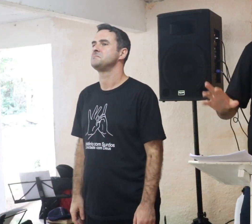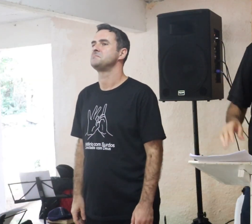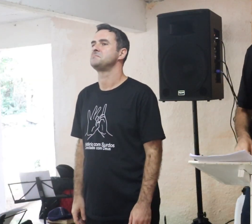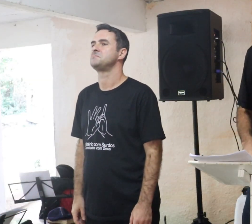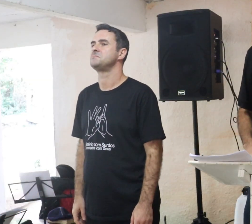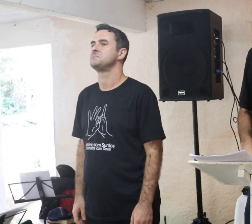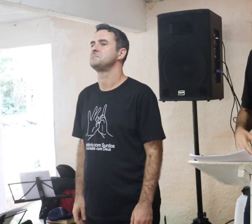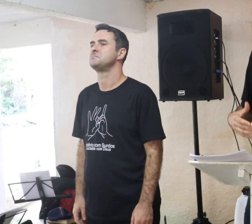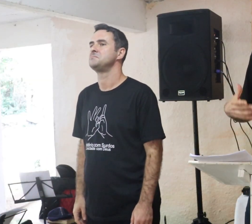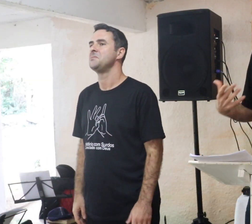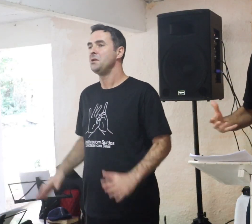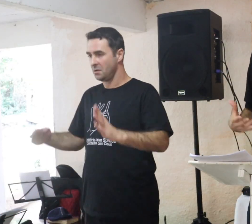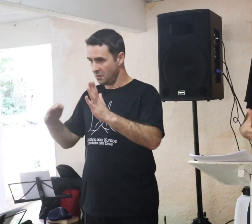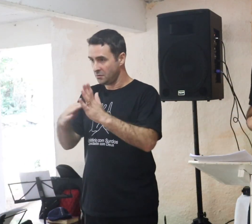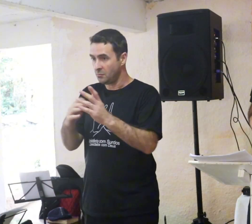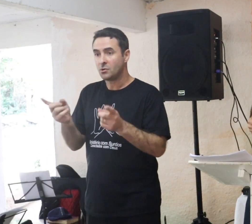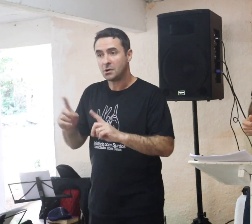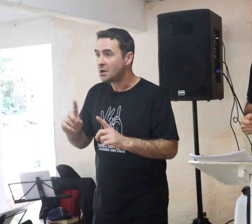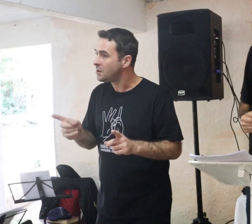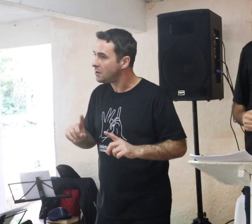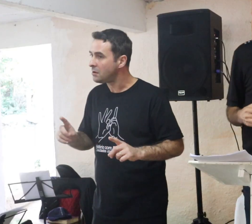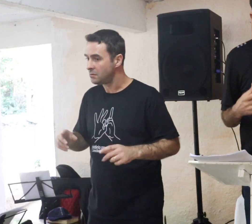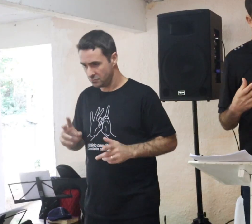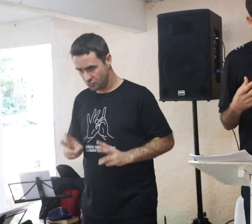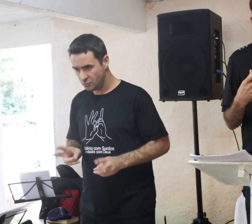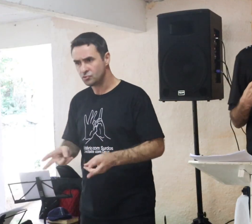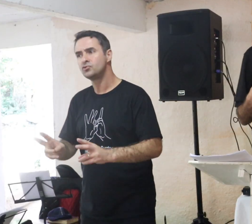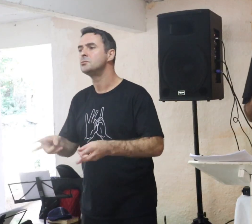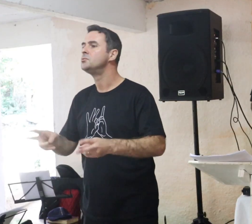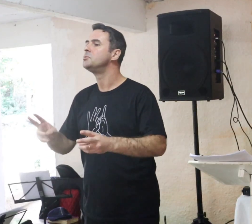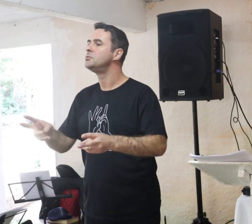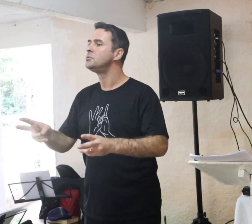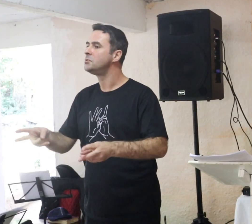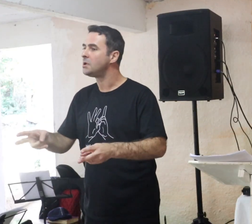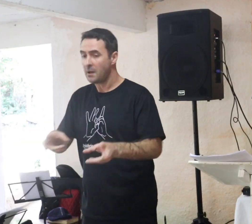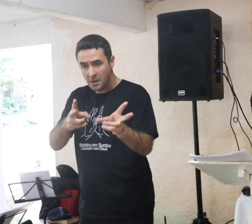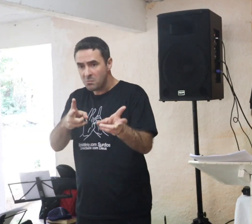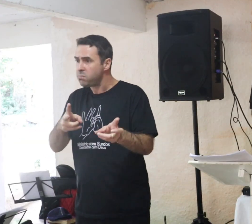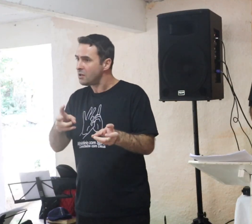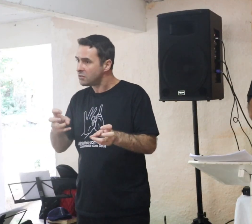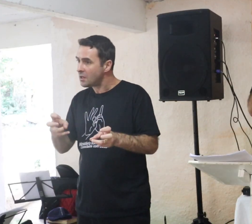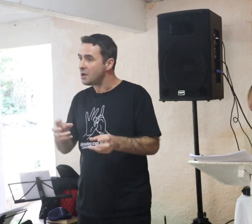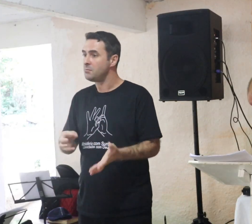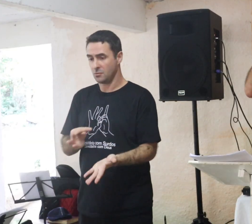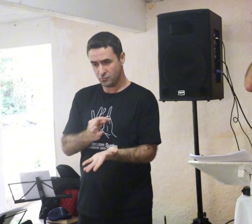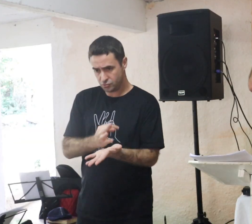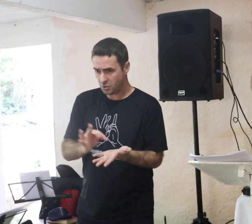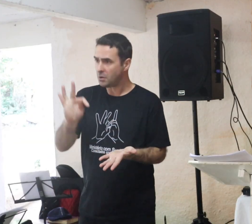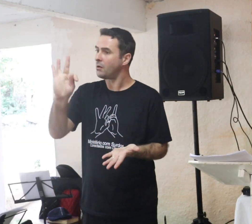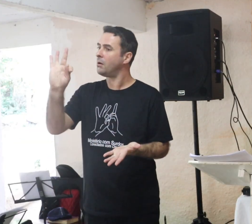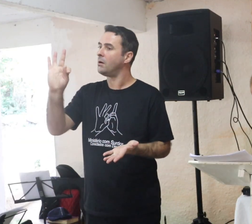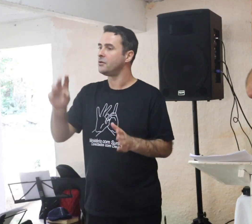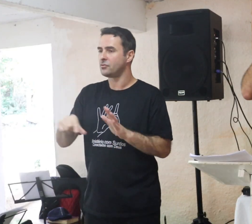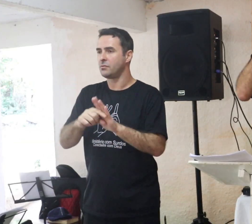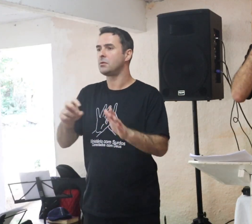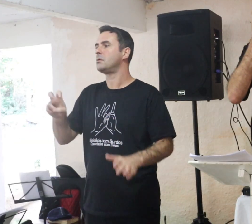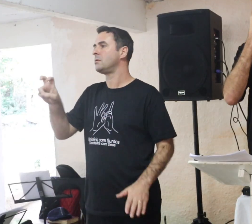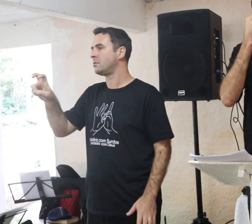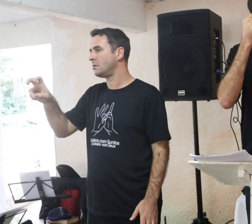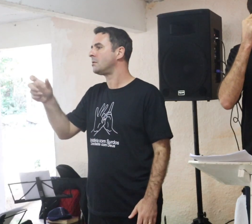Ele ainda não terminou a sua exultação. Agora ele passa para uma questão teológica. Olha o versículo